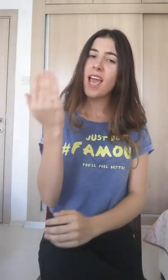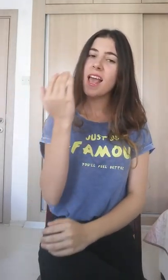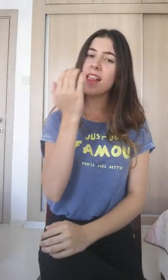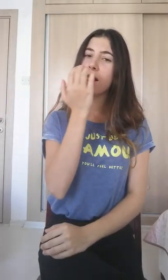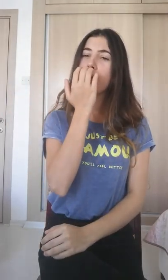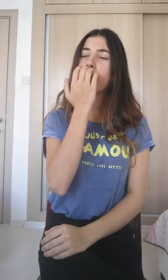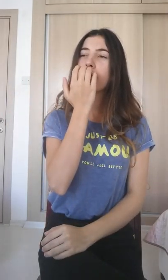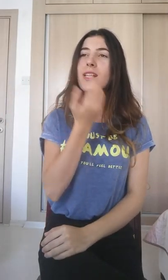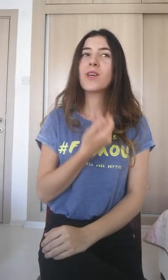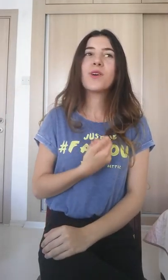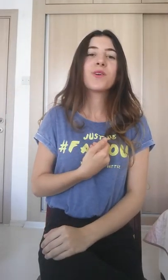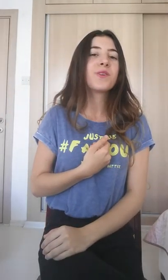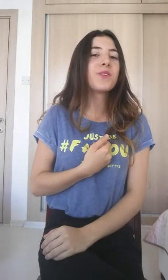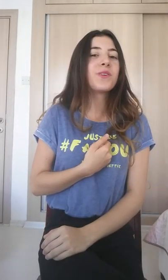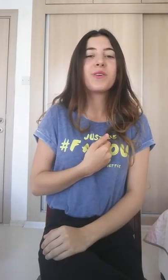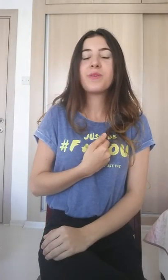gel bekliyorum.